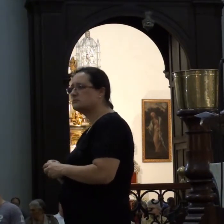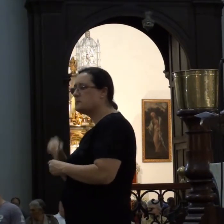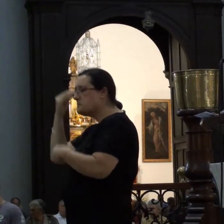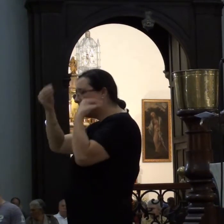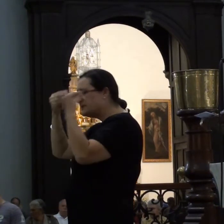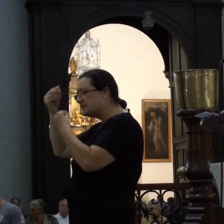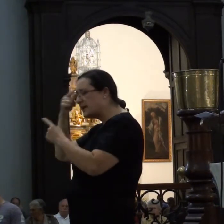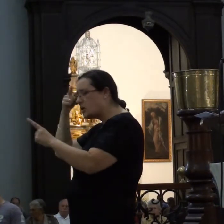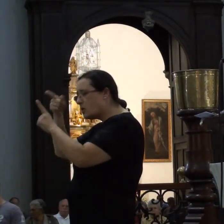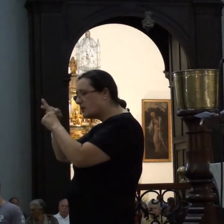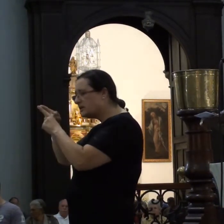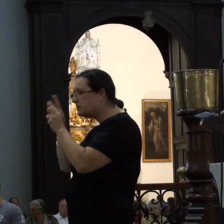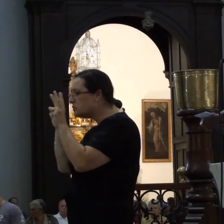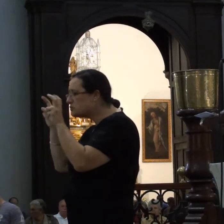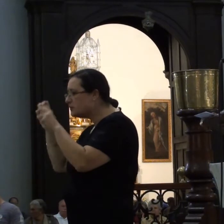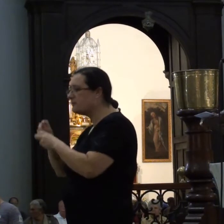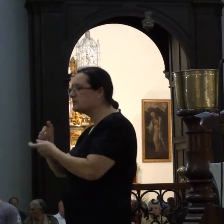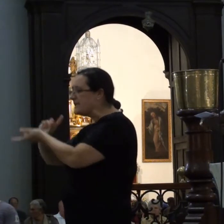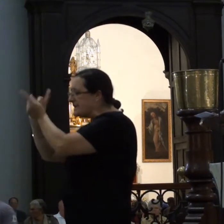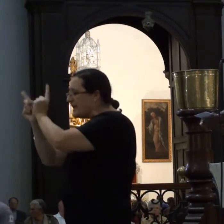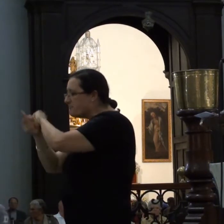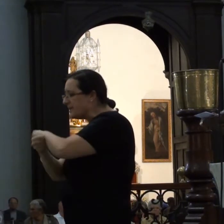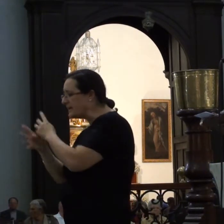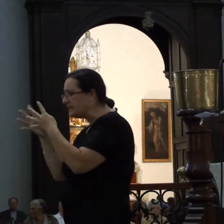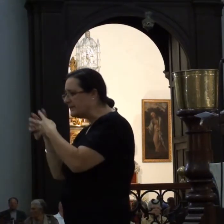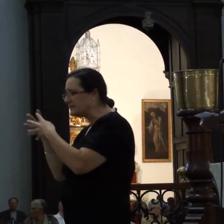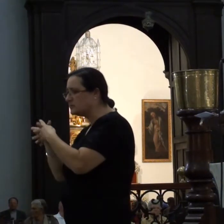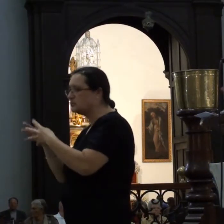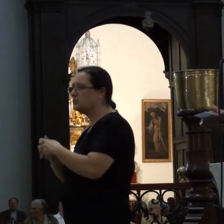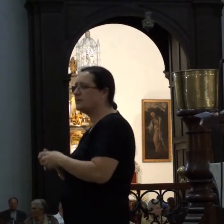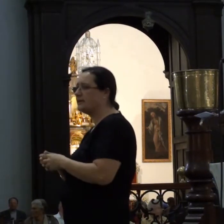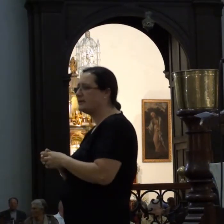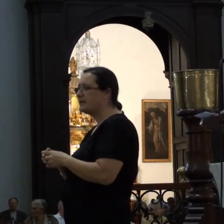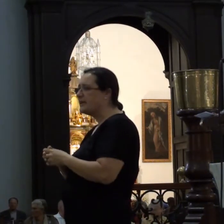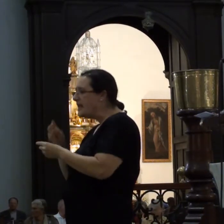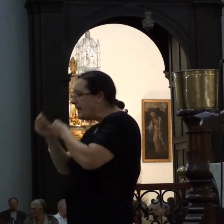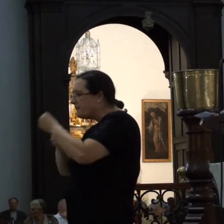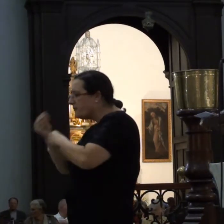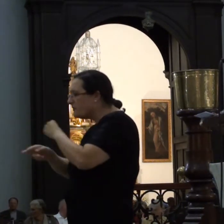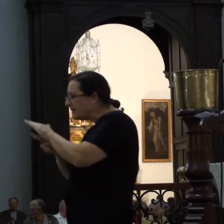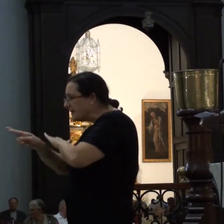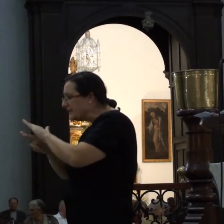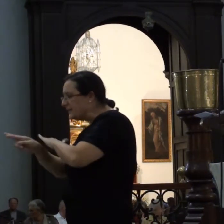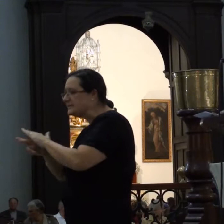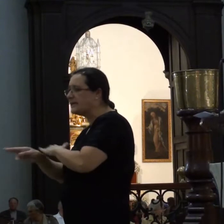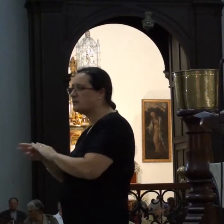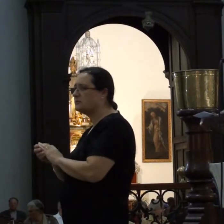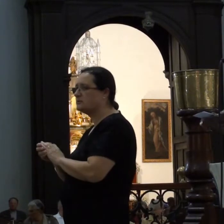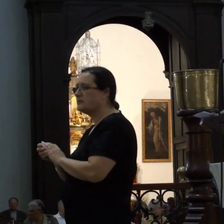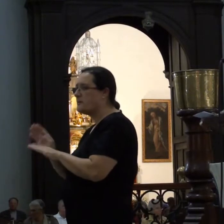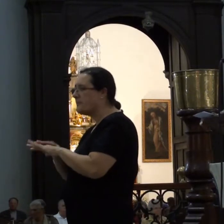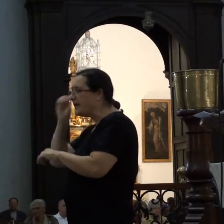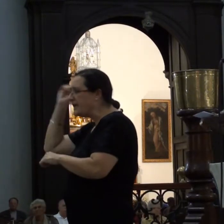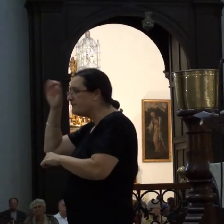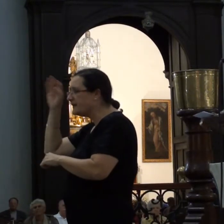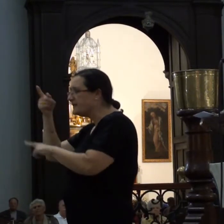los objetivos las estructuras de destino los métodos evangelizadores de las propias